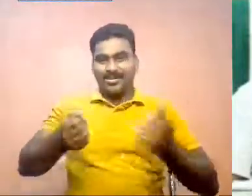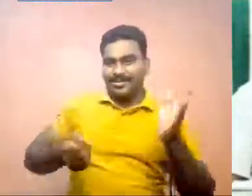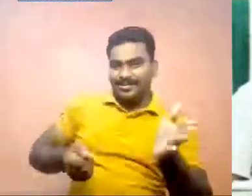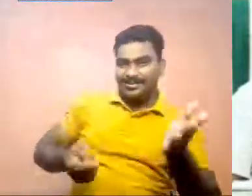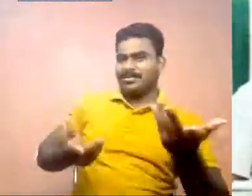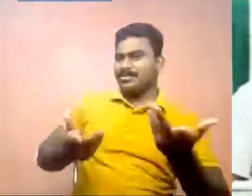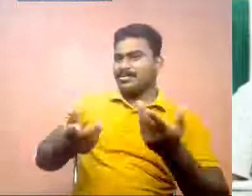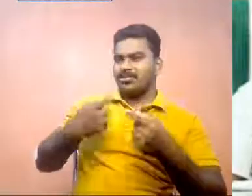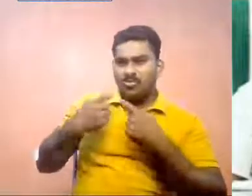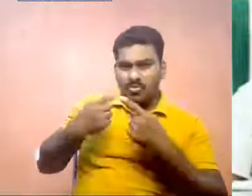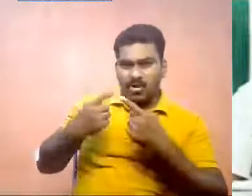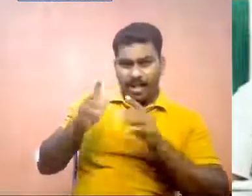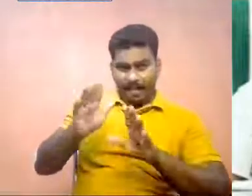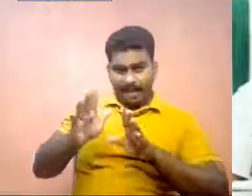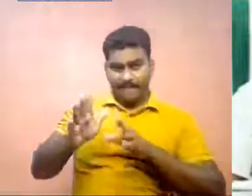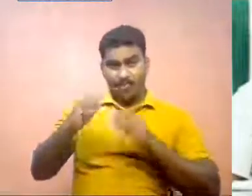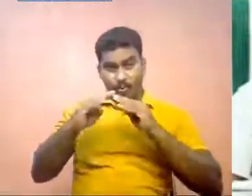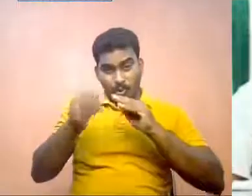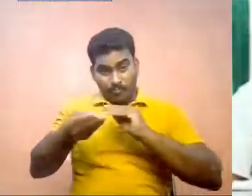അവരൊക്കെ